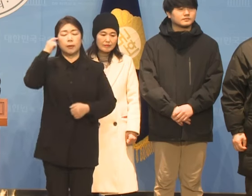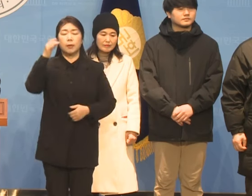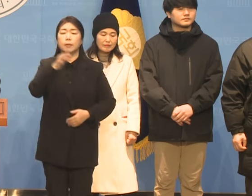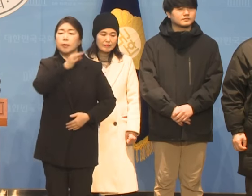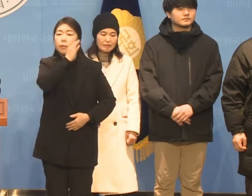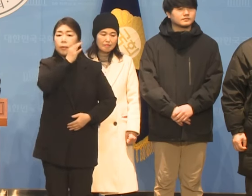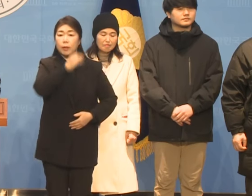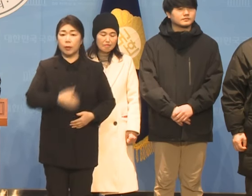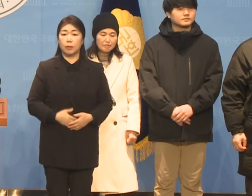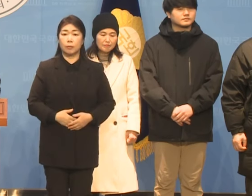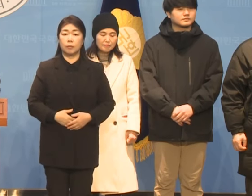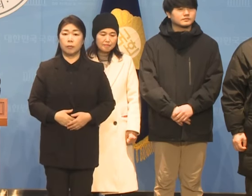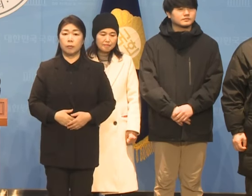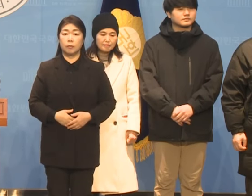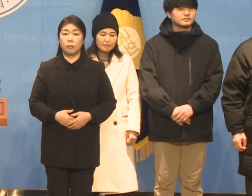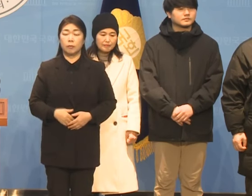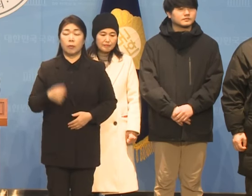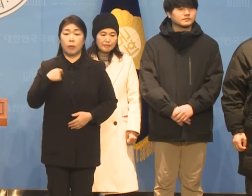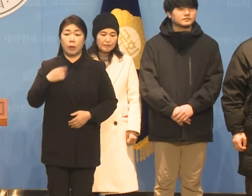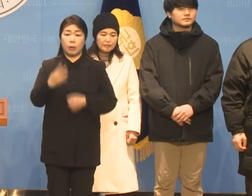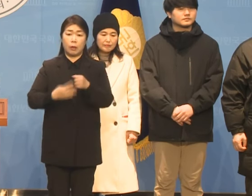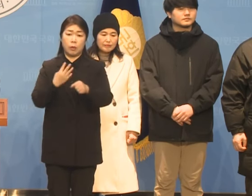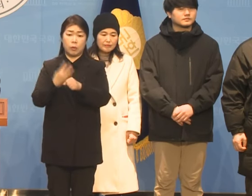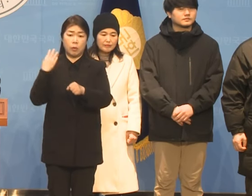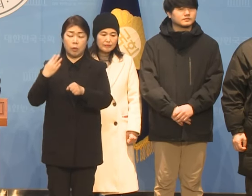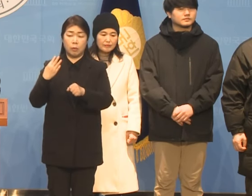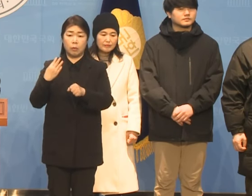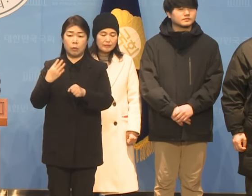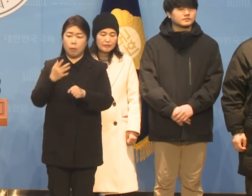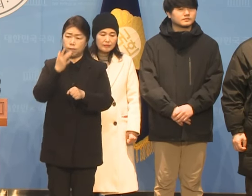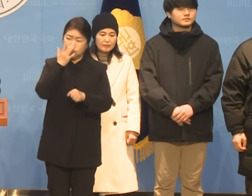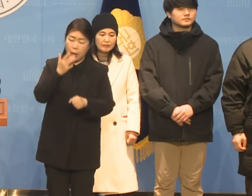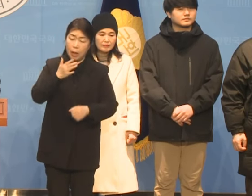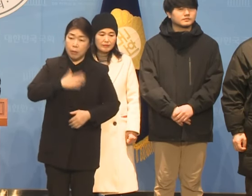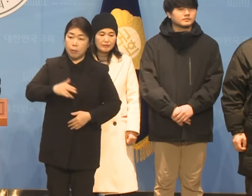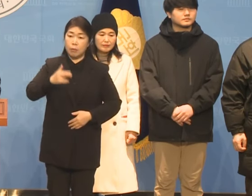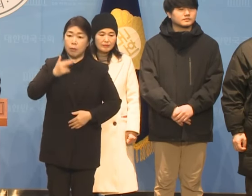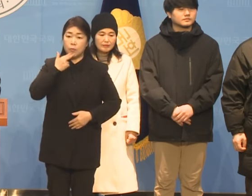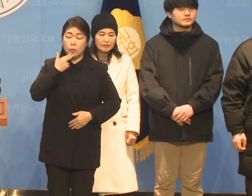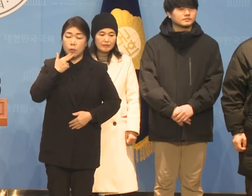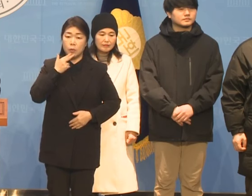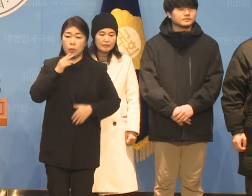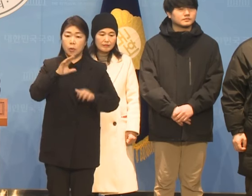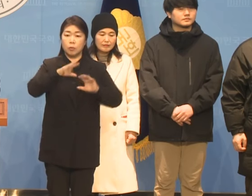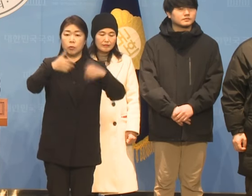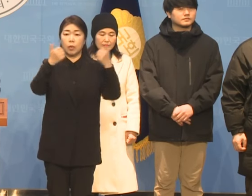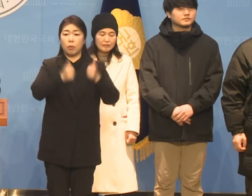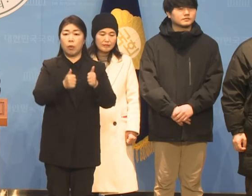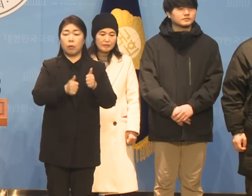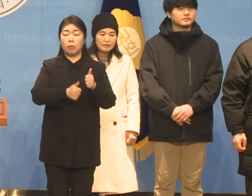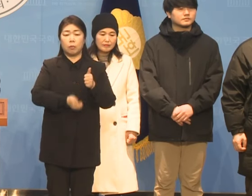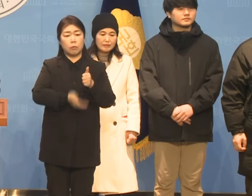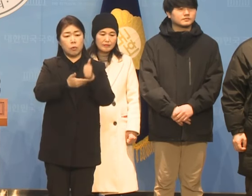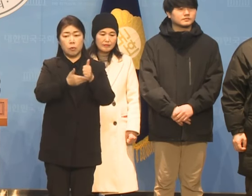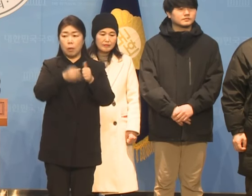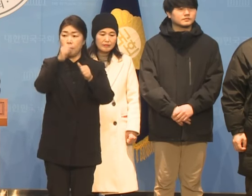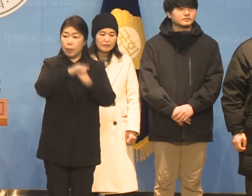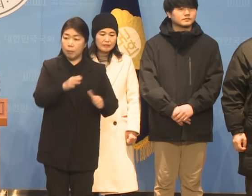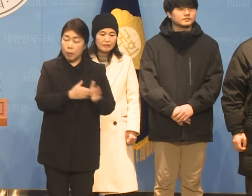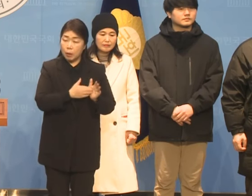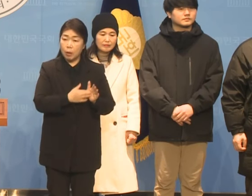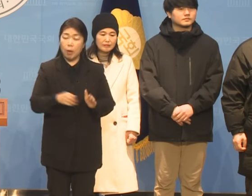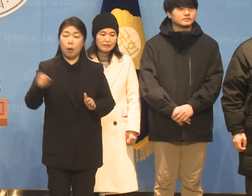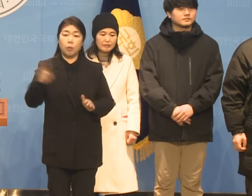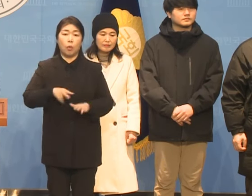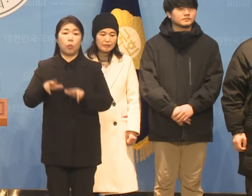제가 4년 전 이해하기 어려운 경선 결과로 공천 탈락하고 이번에는 납득할 수 없는